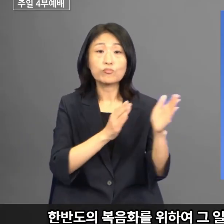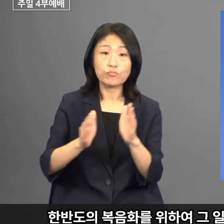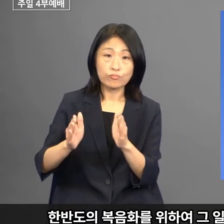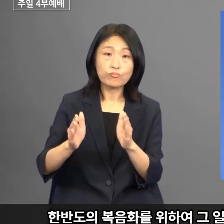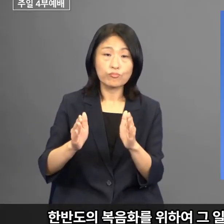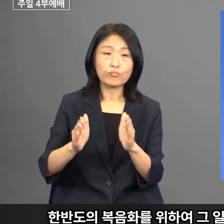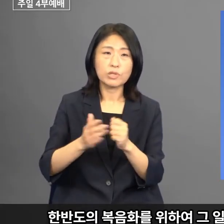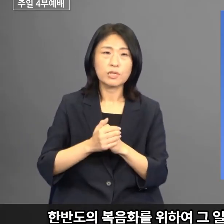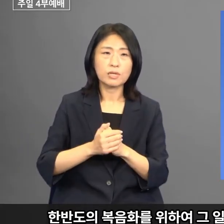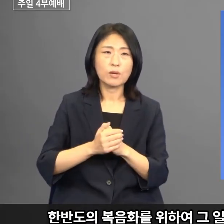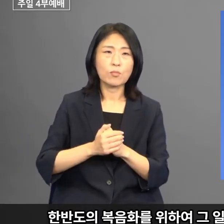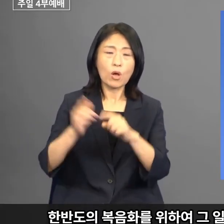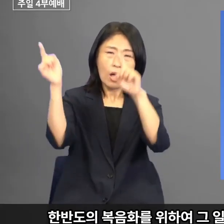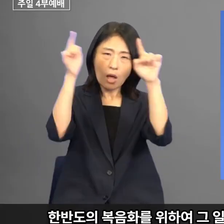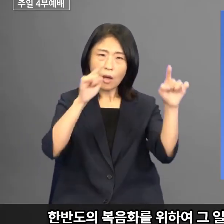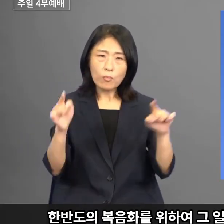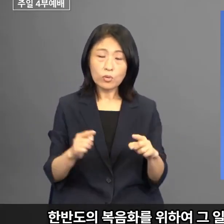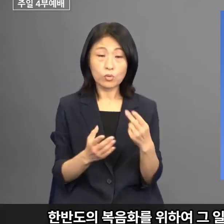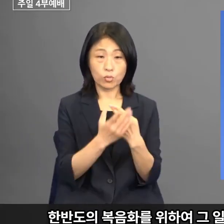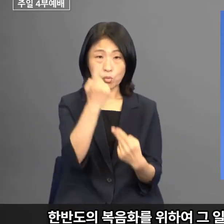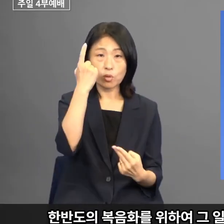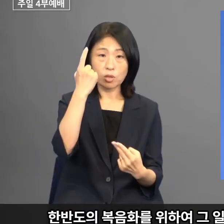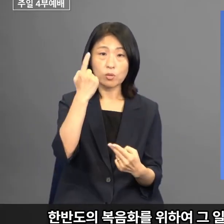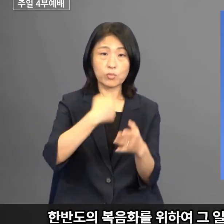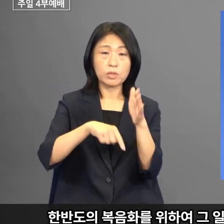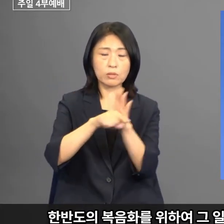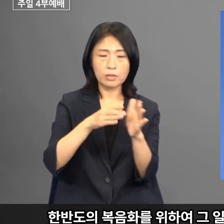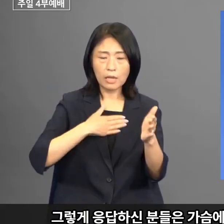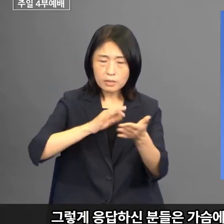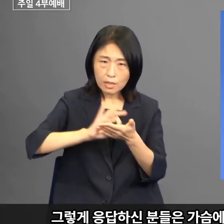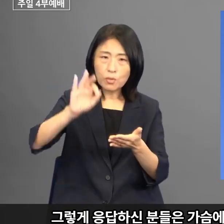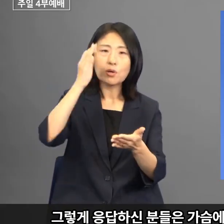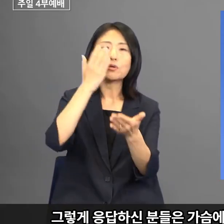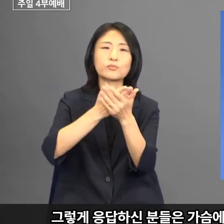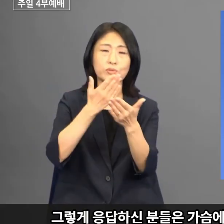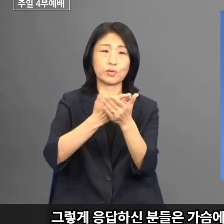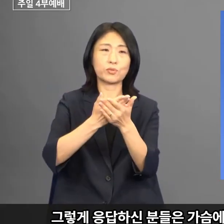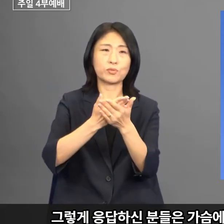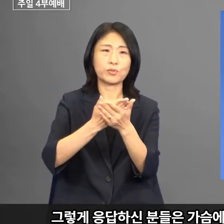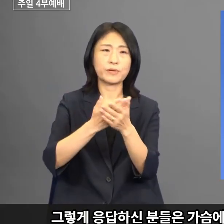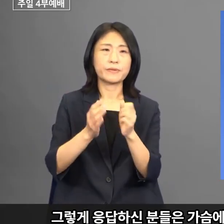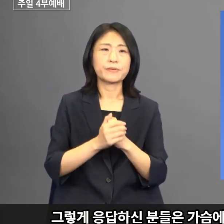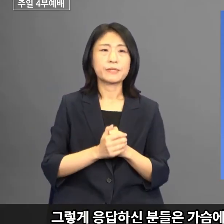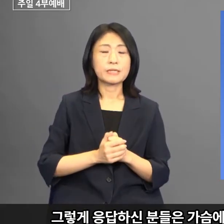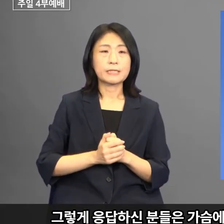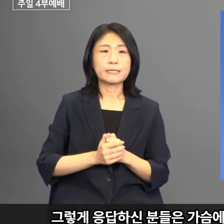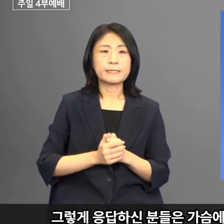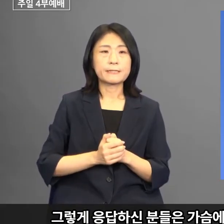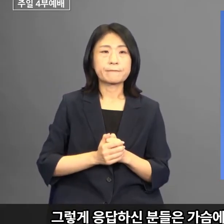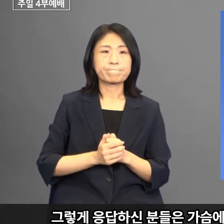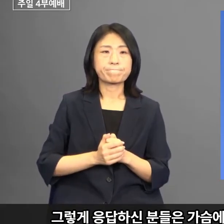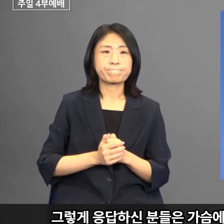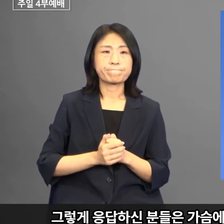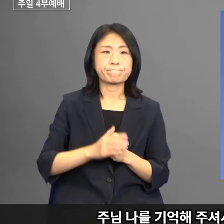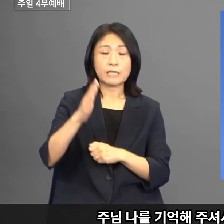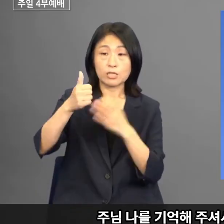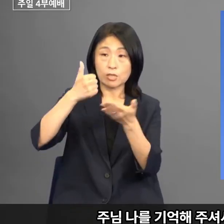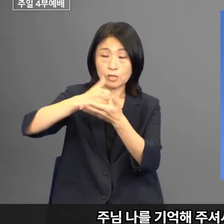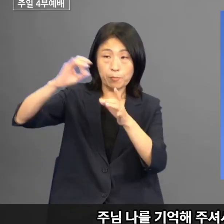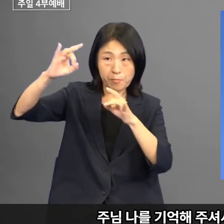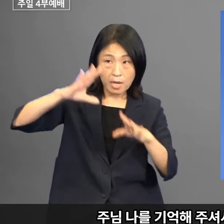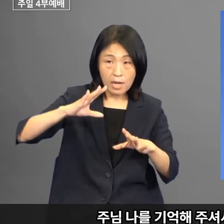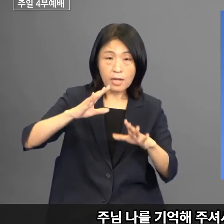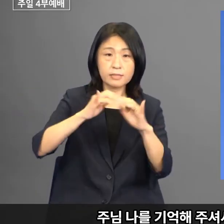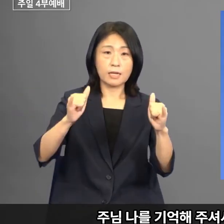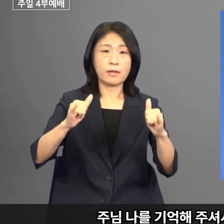위하여 그 일에 주님 나도 써주시기를 원합니다. 그렇게 응답하신 분들은 가슴에 좀 손을 얹고 기도했으면 좋겠습니다. 주님,